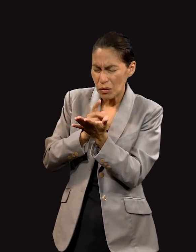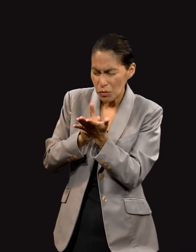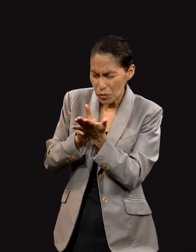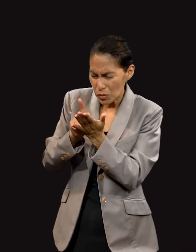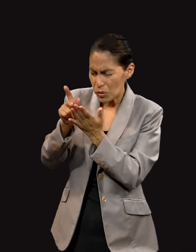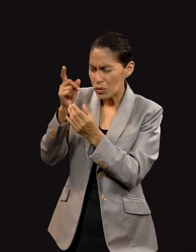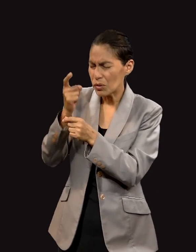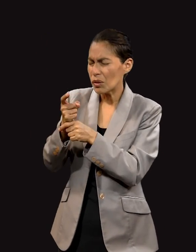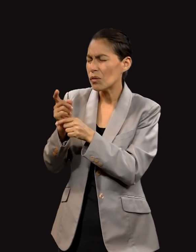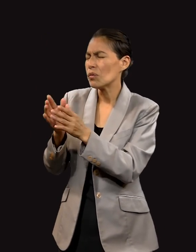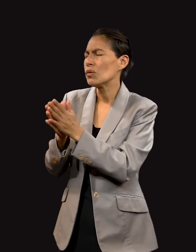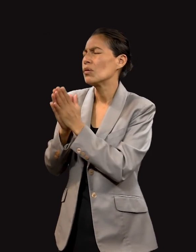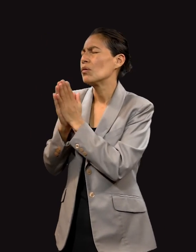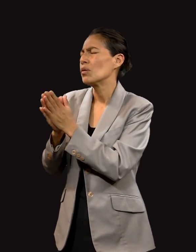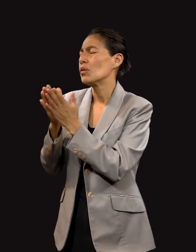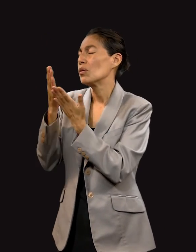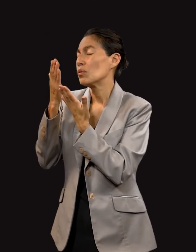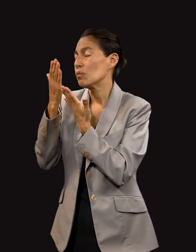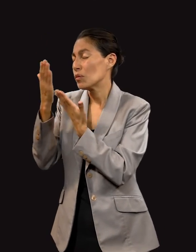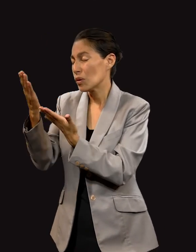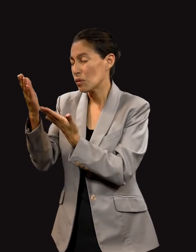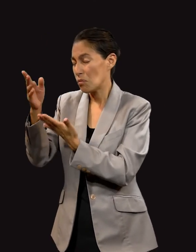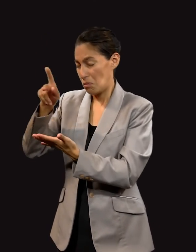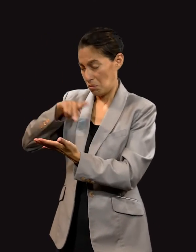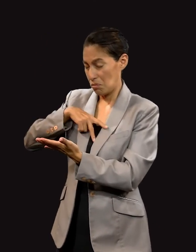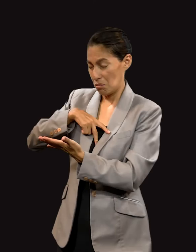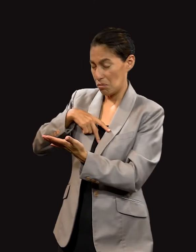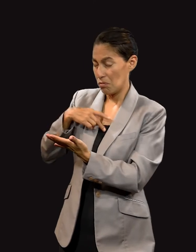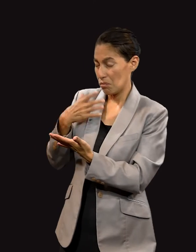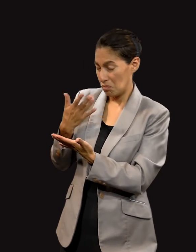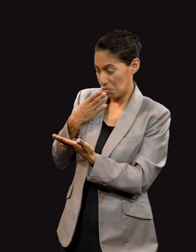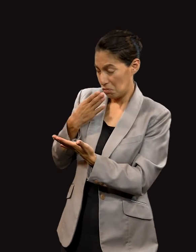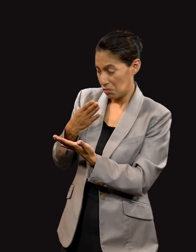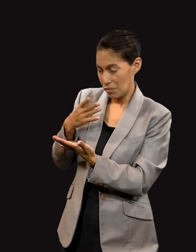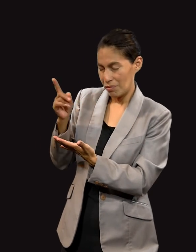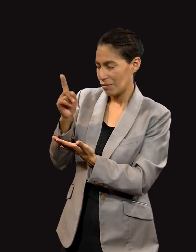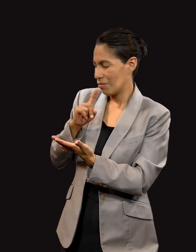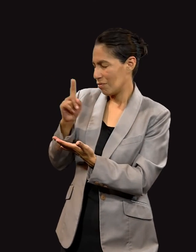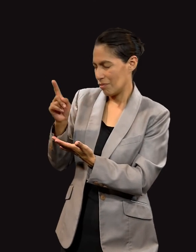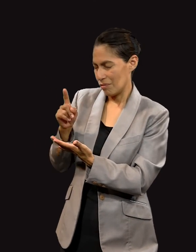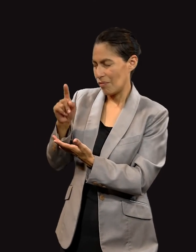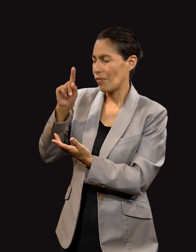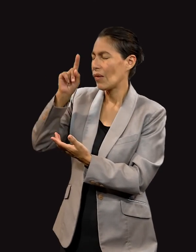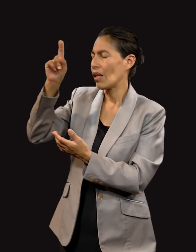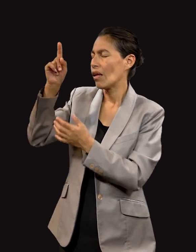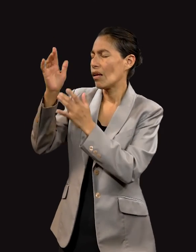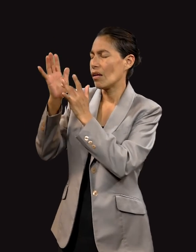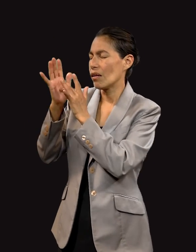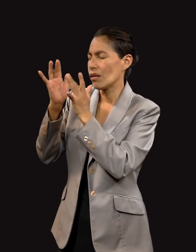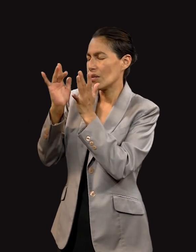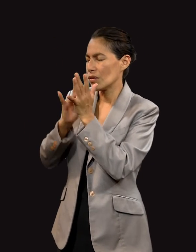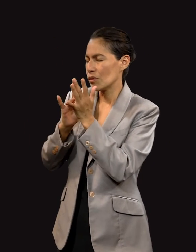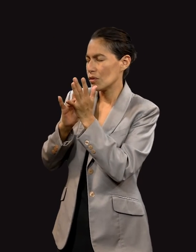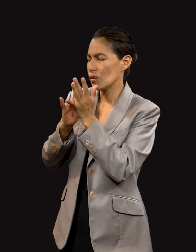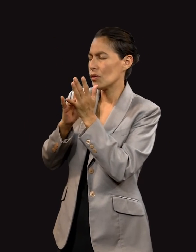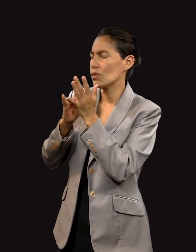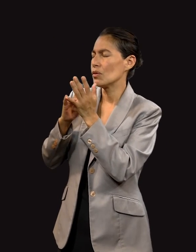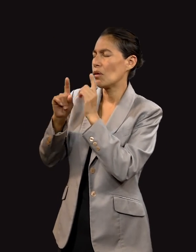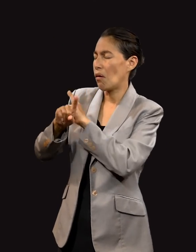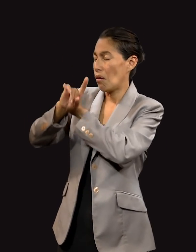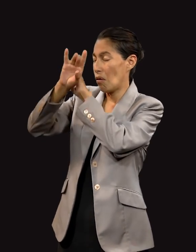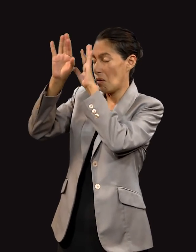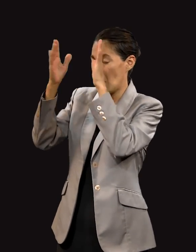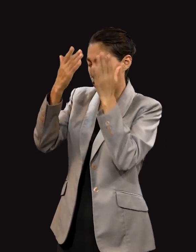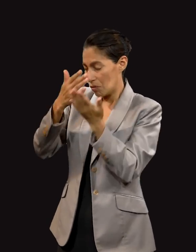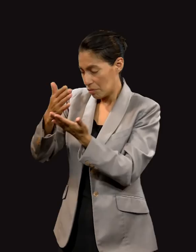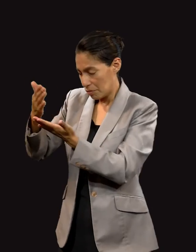Responde conforme a tu santa y divina voluntad. Así sea. Amén. Lo ruego, Padre, lo suplico, sin mérito alguno, sino en el nombre de Jesús,